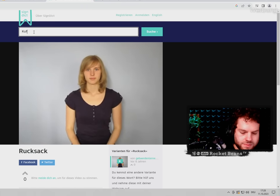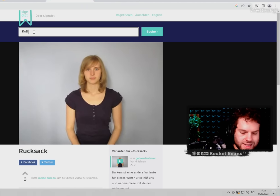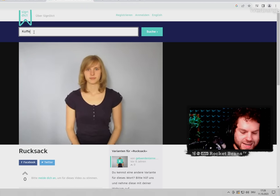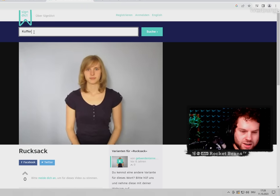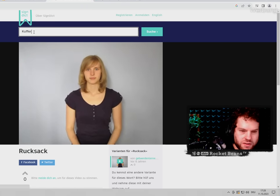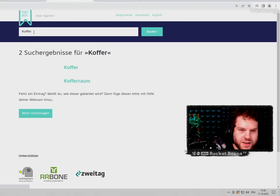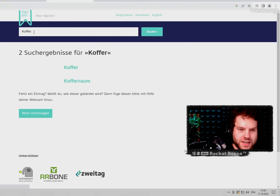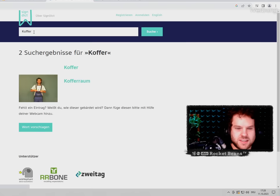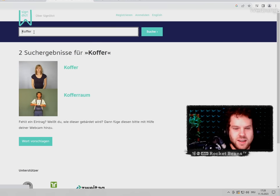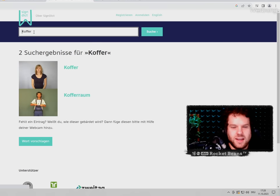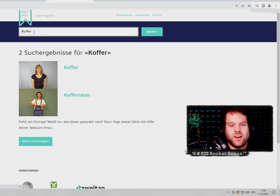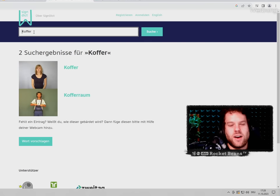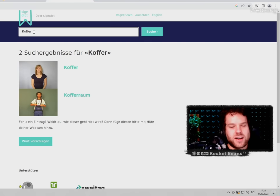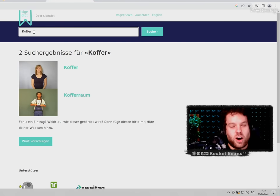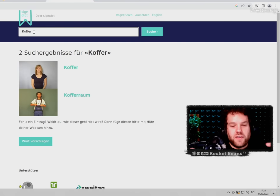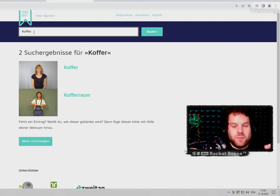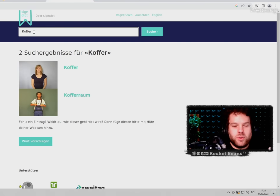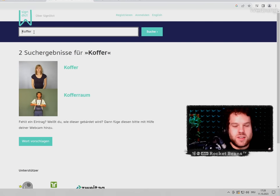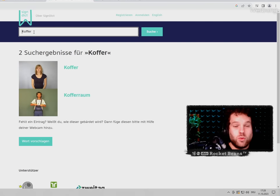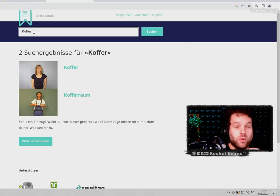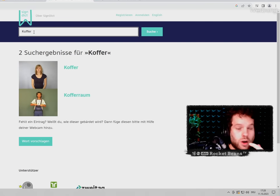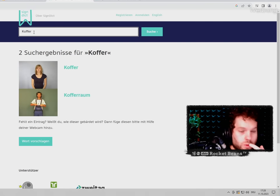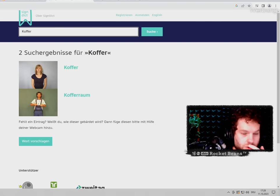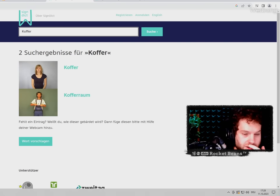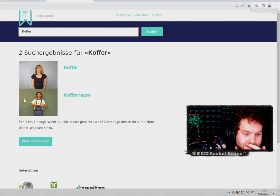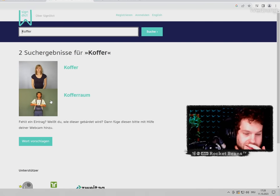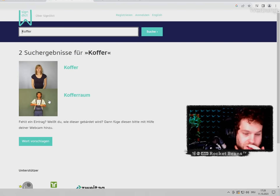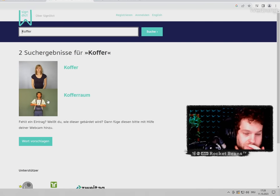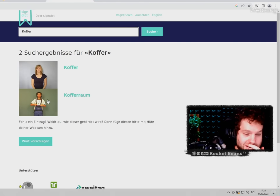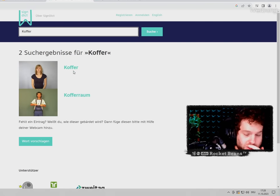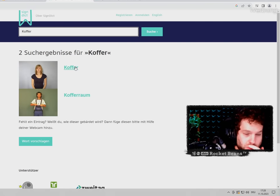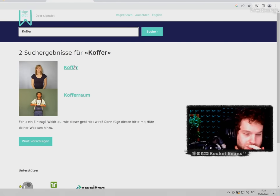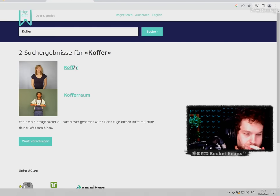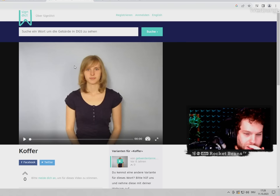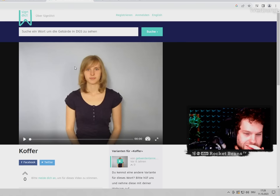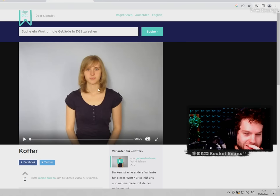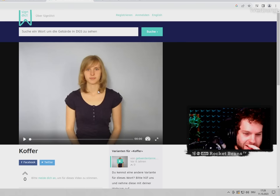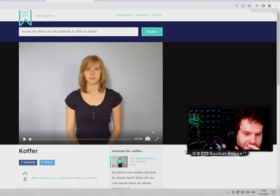Koffer, Koffer, äh, Koffer muss, oh, oh, okay. Jetzt kommt der Typ hier plötzlich rein.